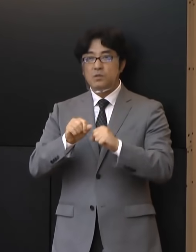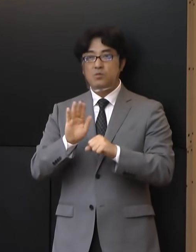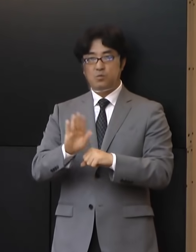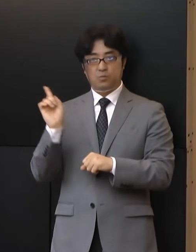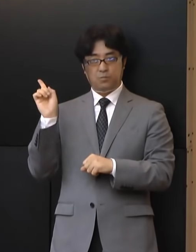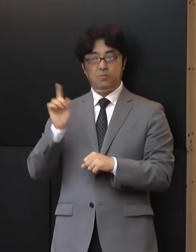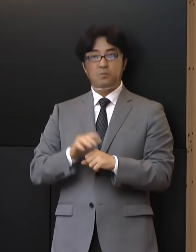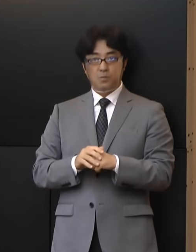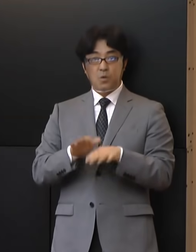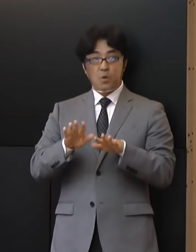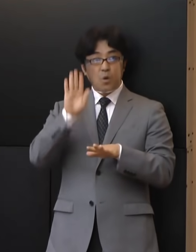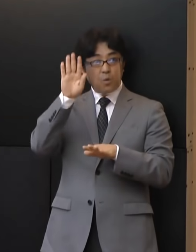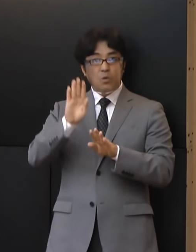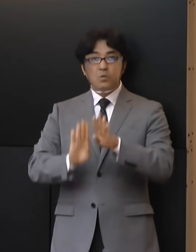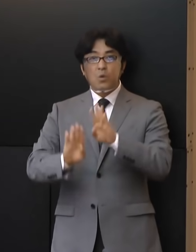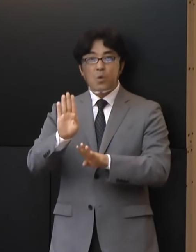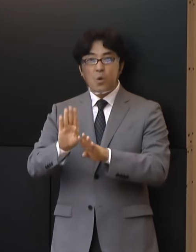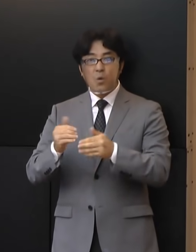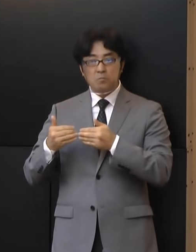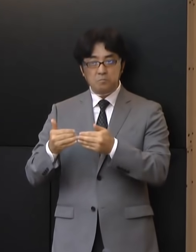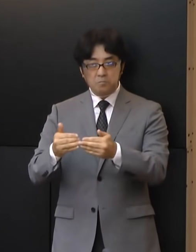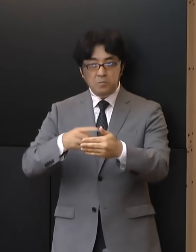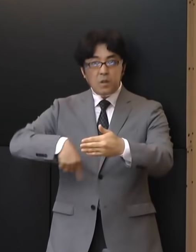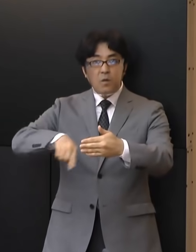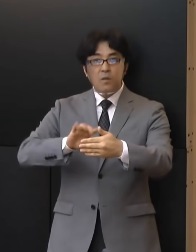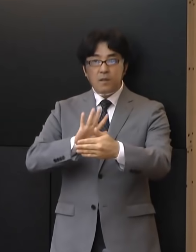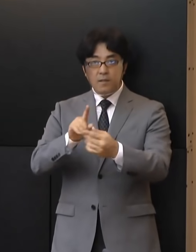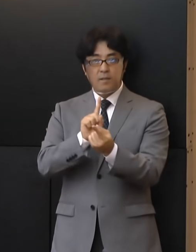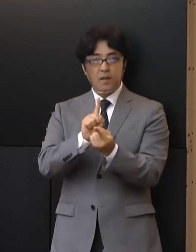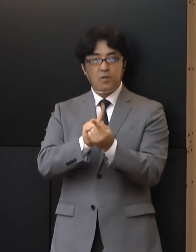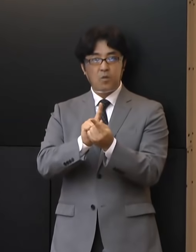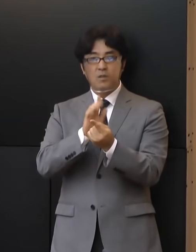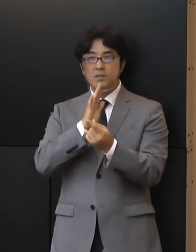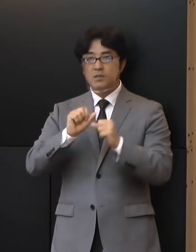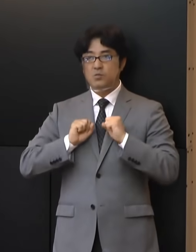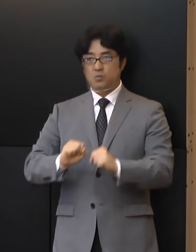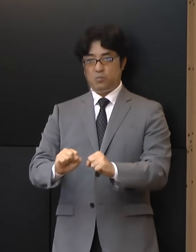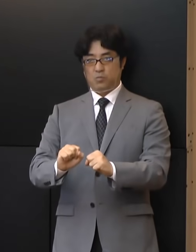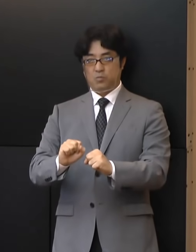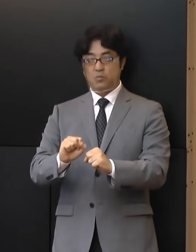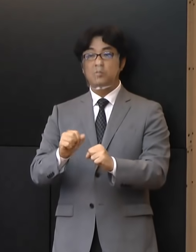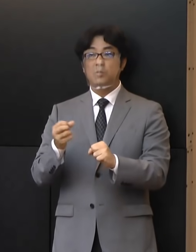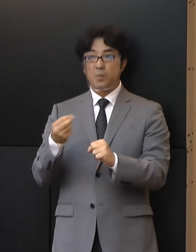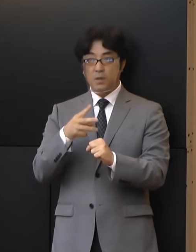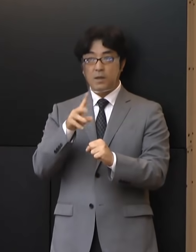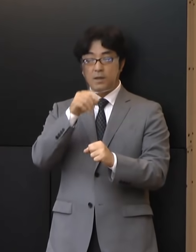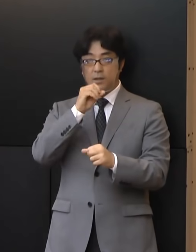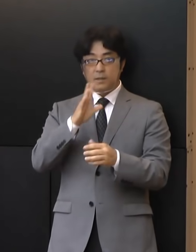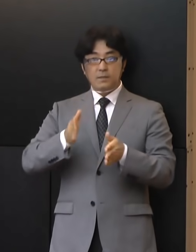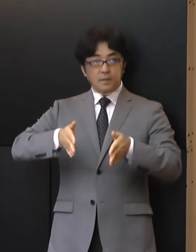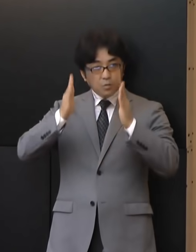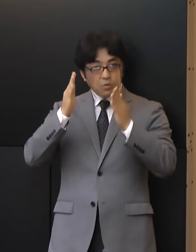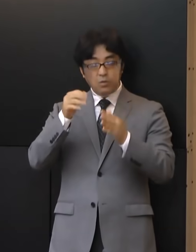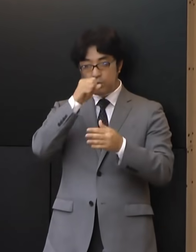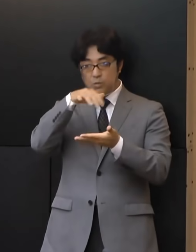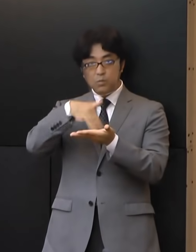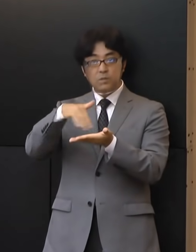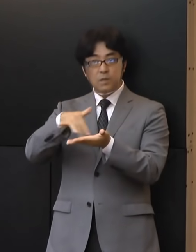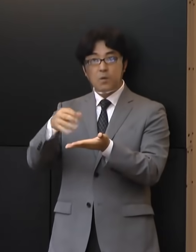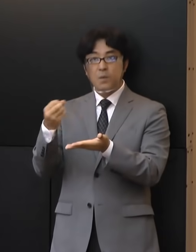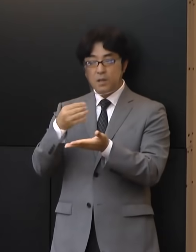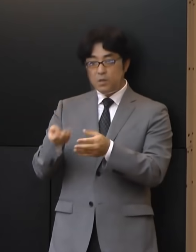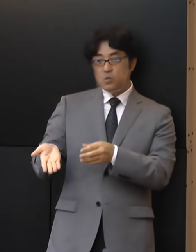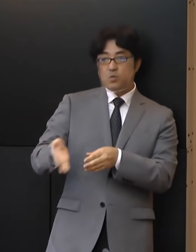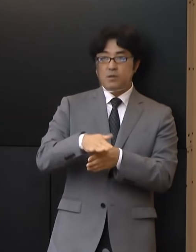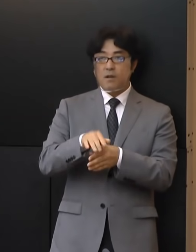の進行などによりさらなる対策を実施することを視野に入れ、帰結予算の組み替えや追加の補